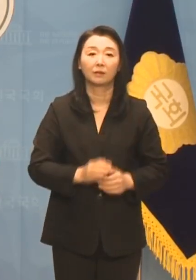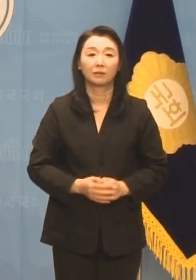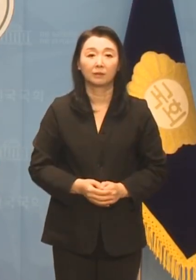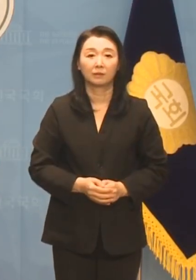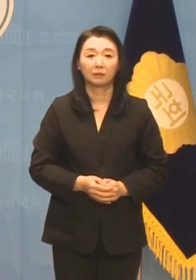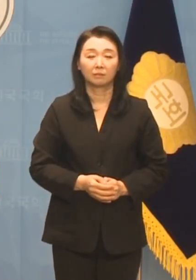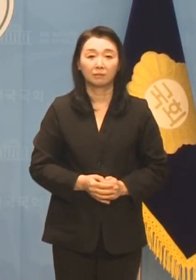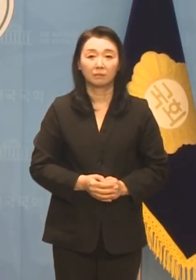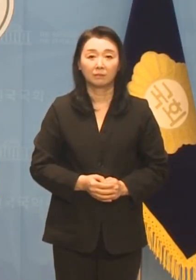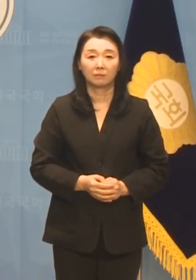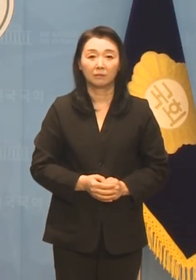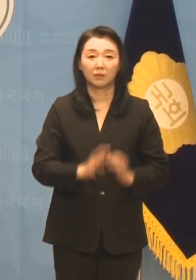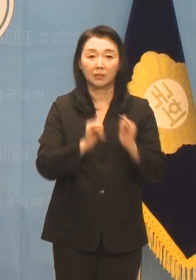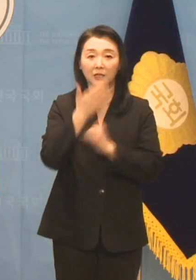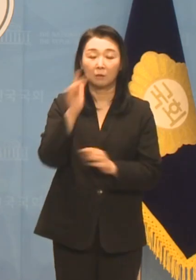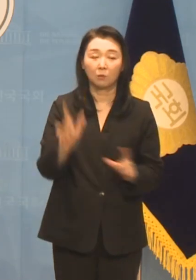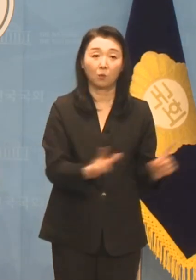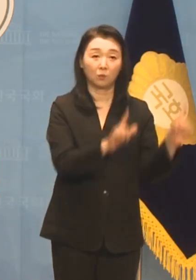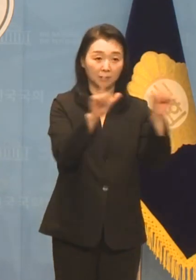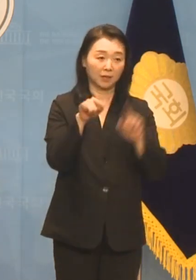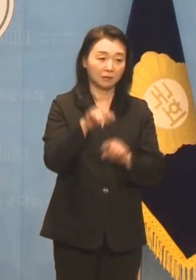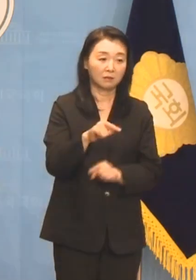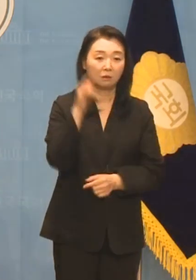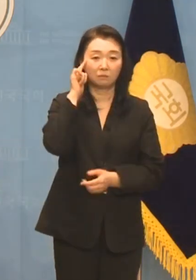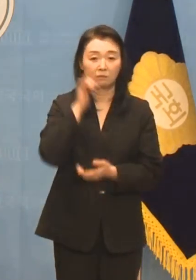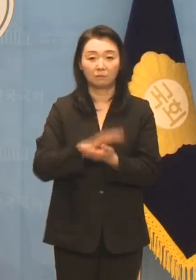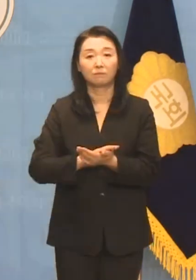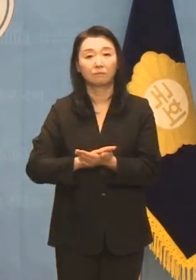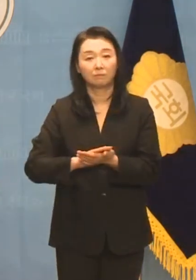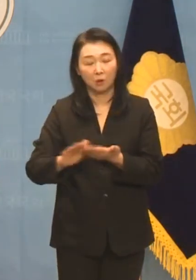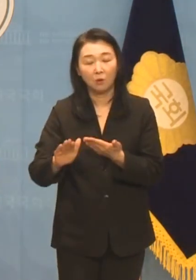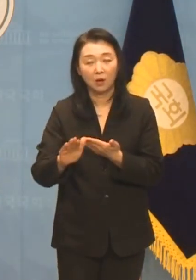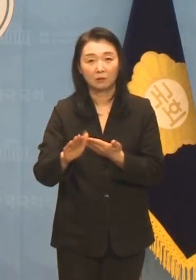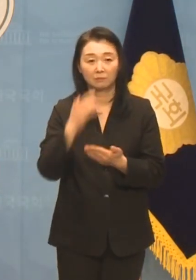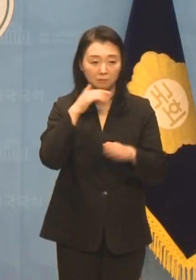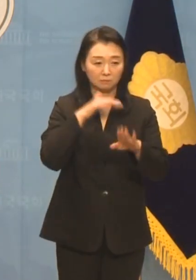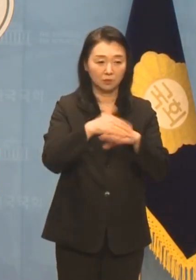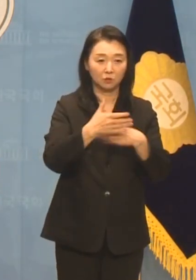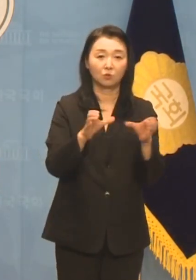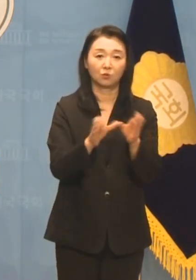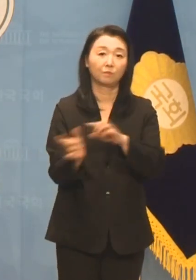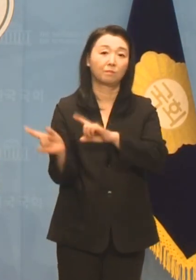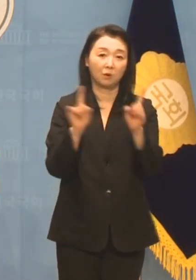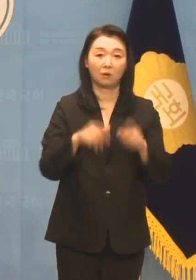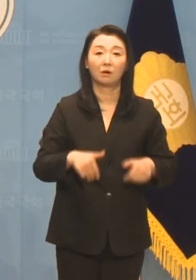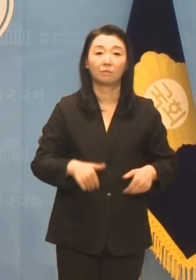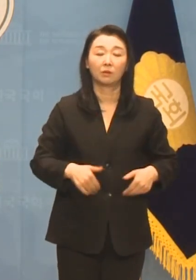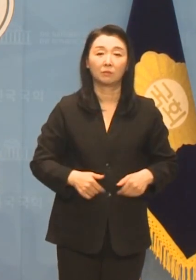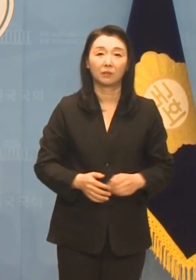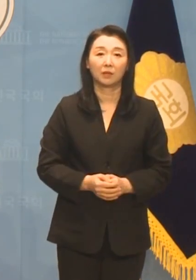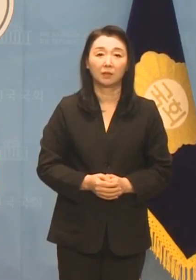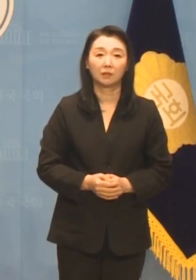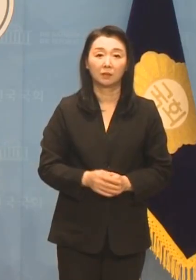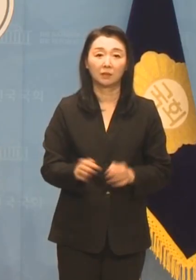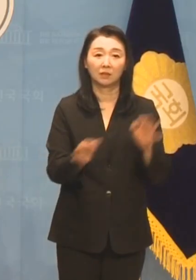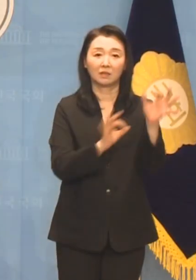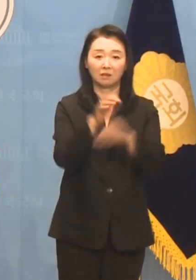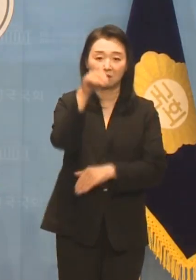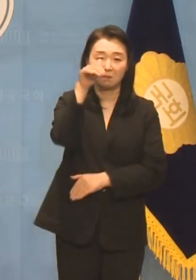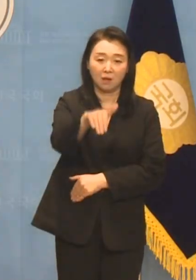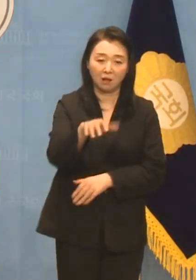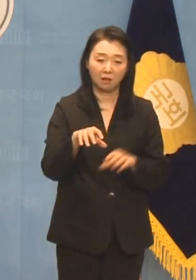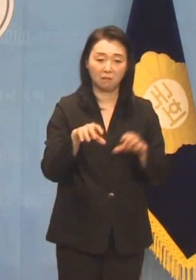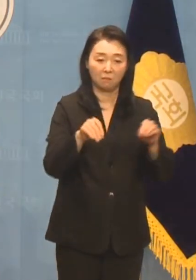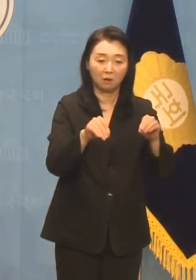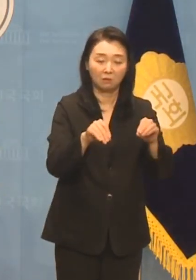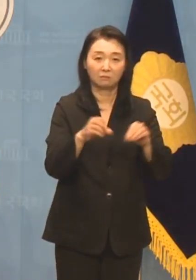무너진 민생과 평화, 민주주의를 회복해야 합니다. 멈춰버린 경제를 다시